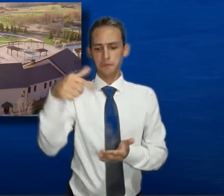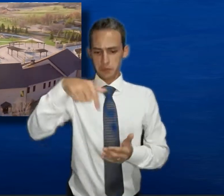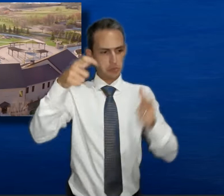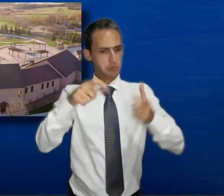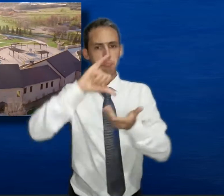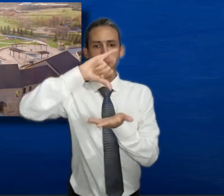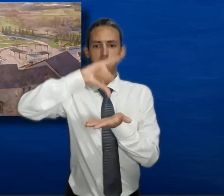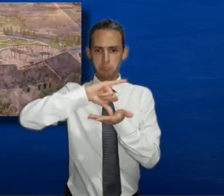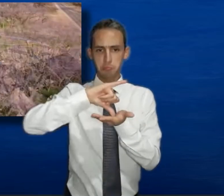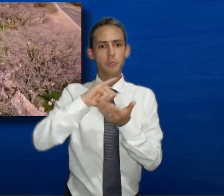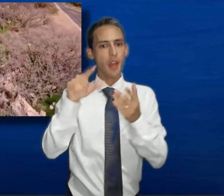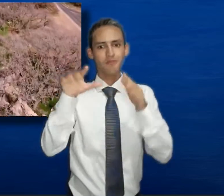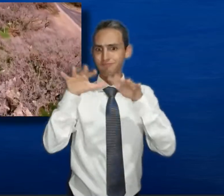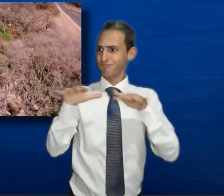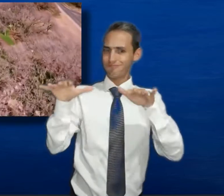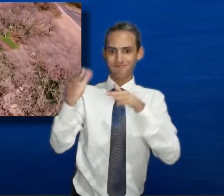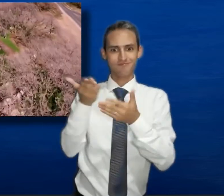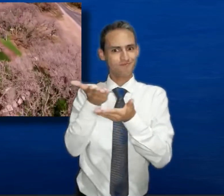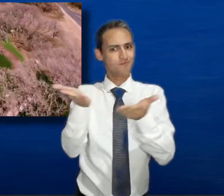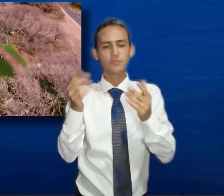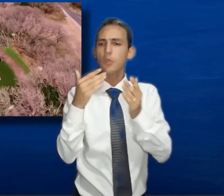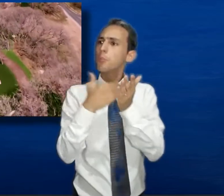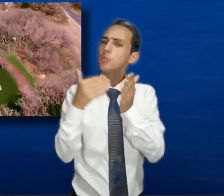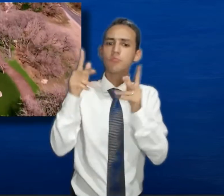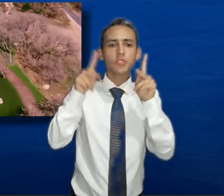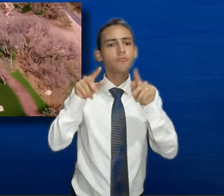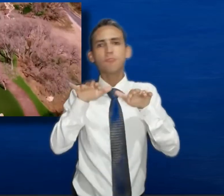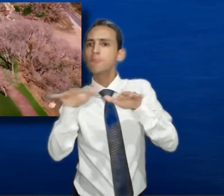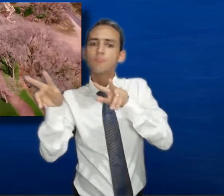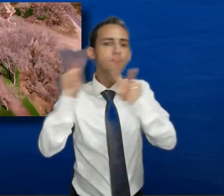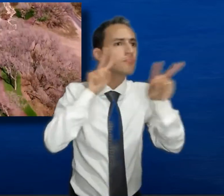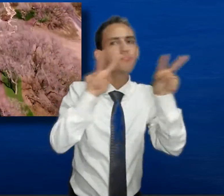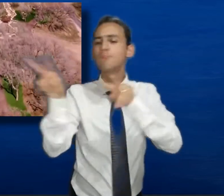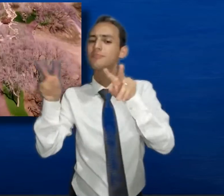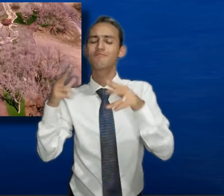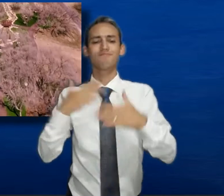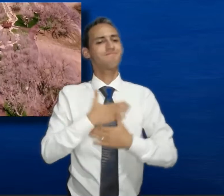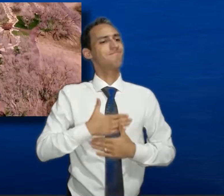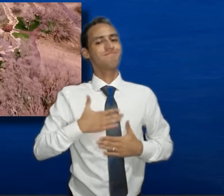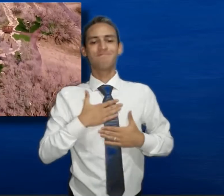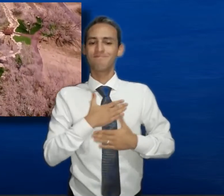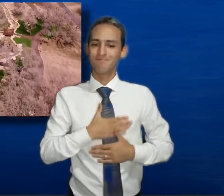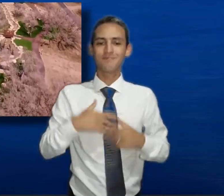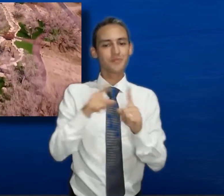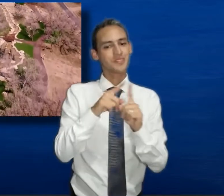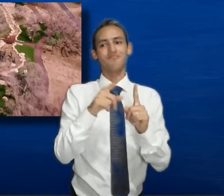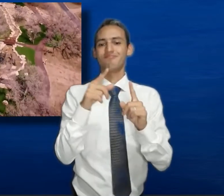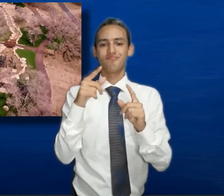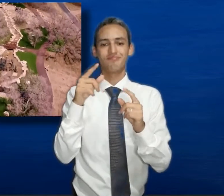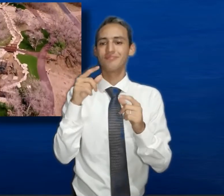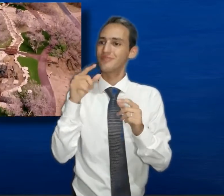Apóstolos, dedicou este novo centro de pioneiros. Aqui, pessoas e famílias podem vir e aprender sobre as